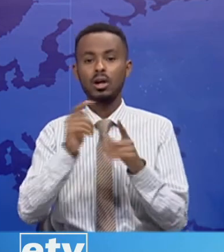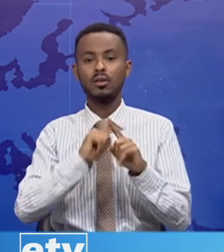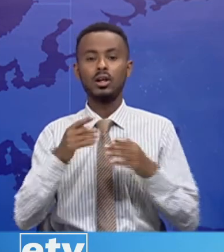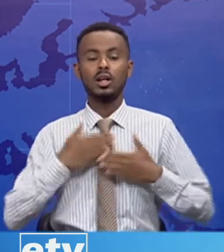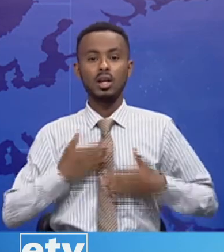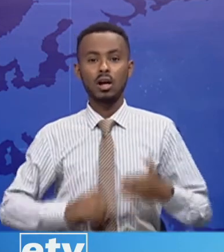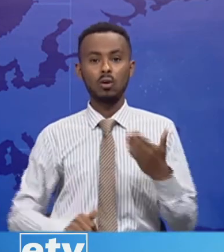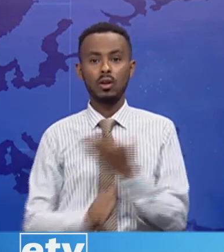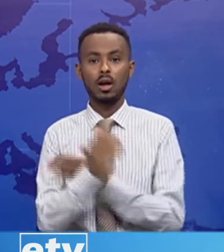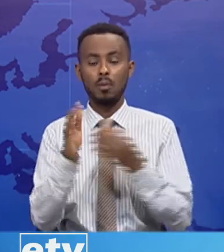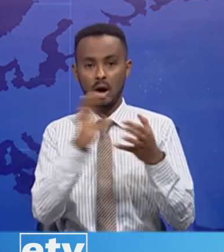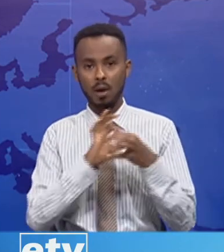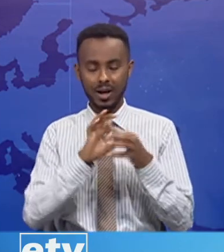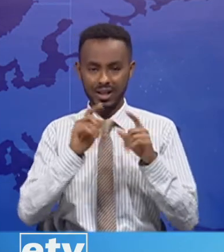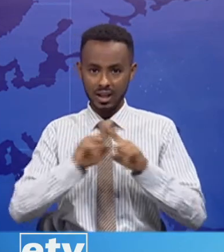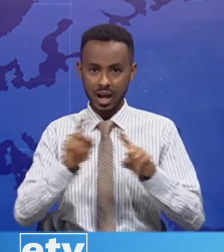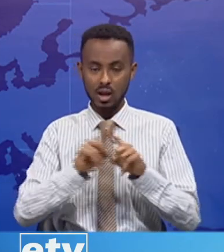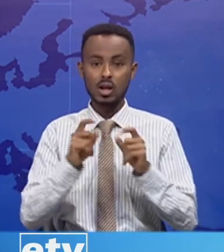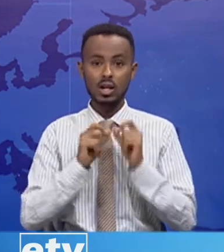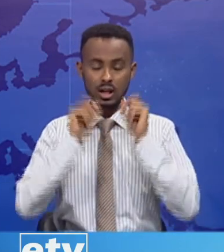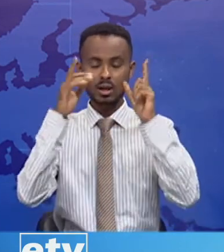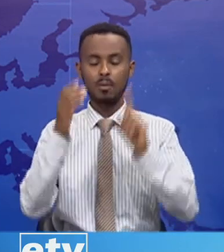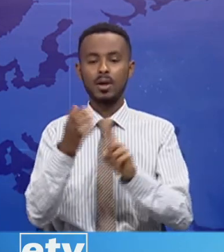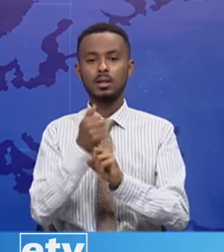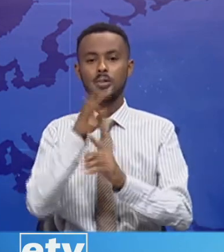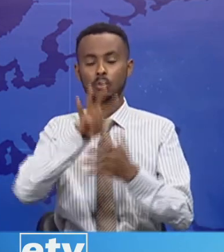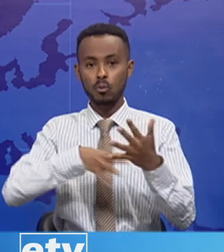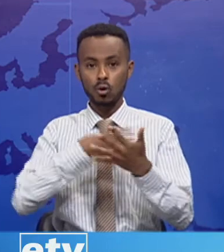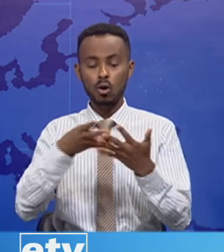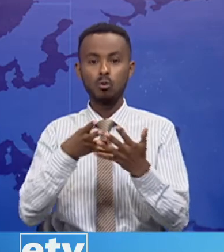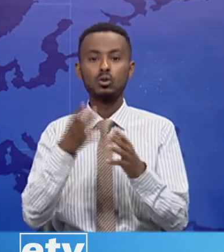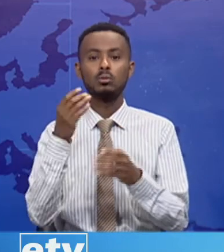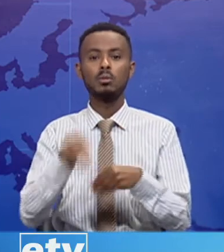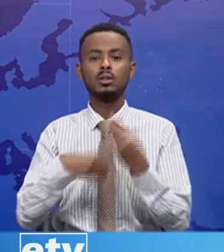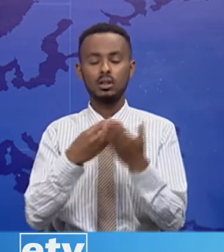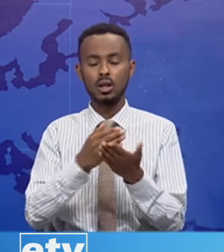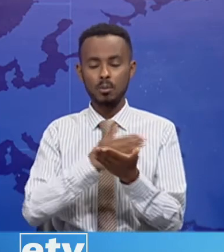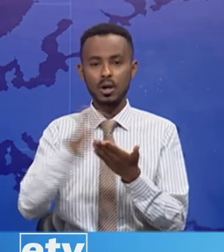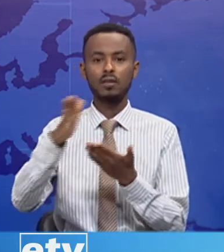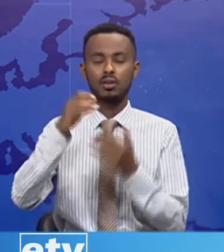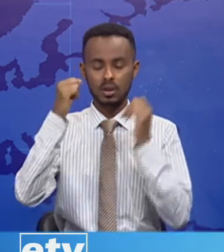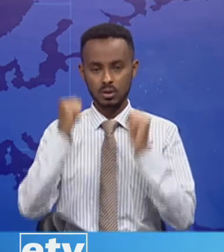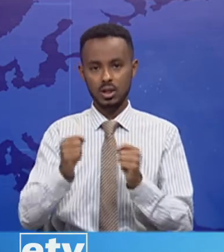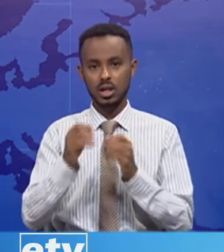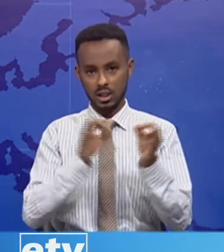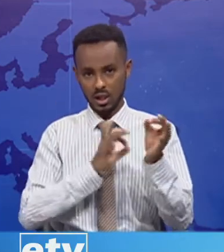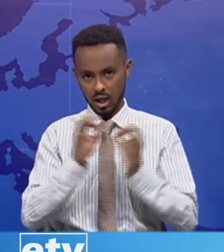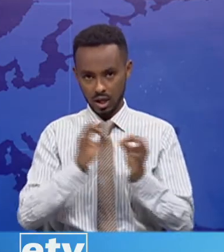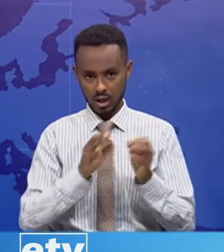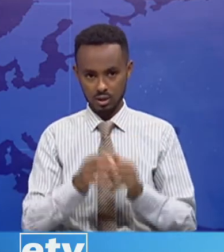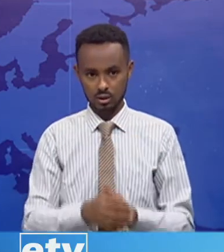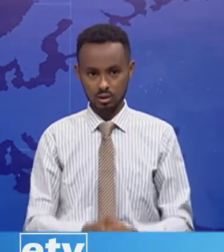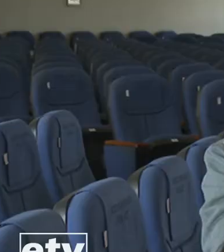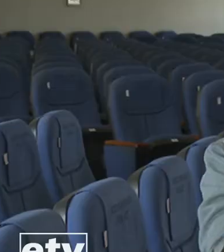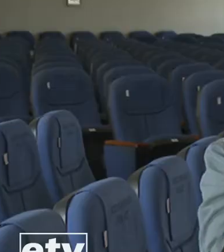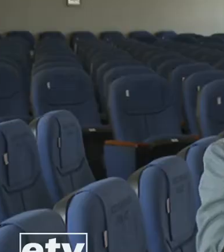የአካል ጉዳተኛ ማህበራት የተለያዩ የግንዛቤ ማስጨበጫ ፕሮግራሞችን በመስጠት መቅረፍ እንደሚቻል ትናገራለች።